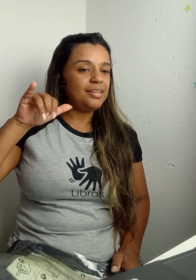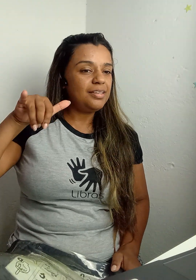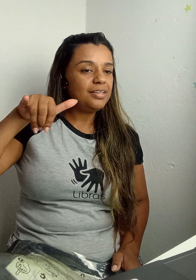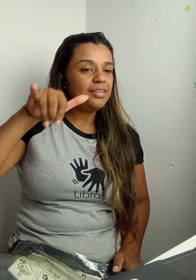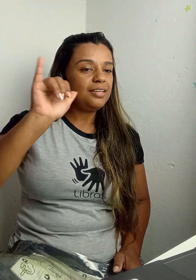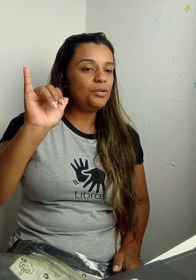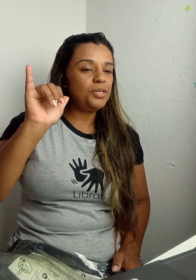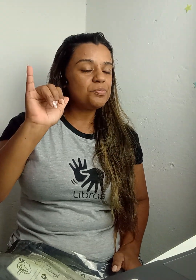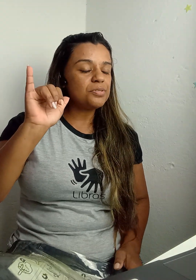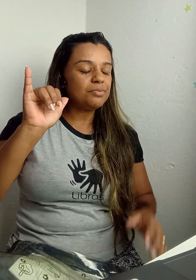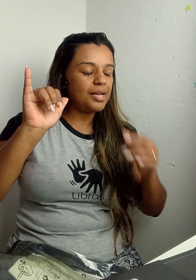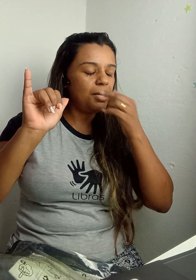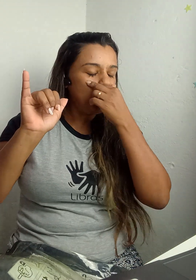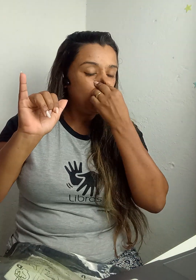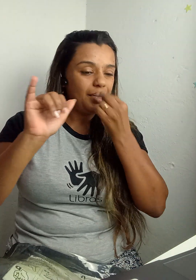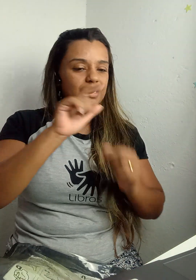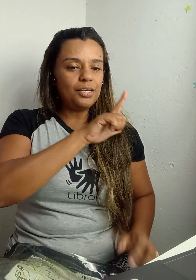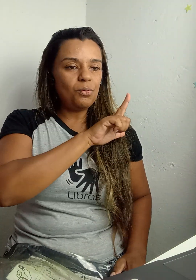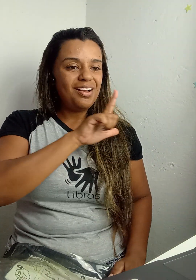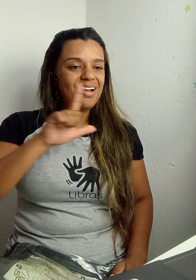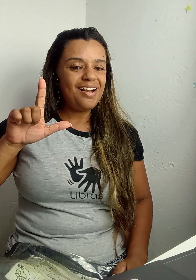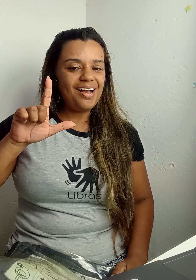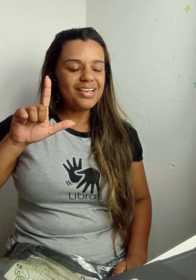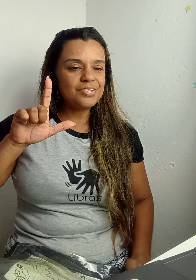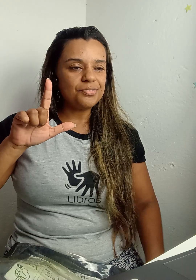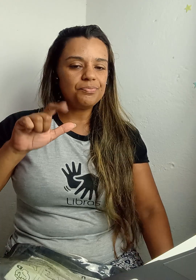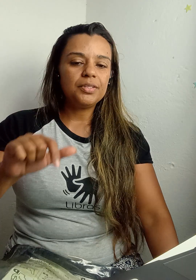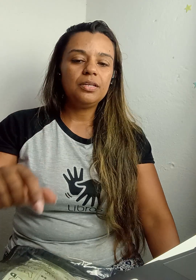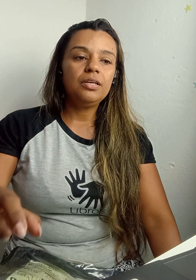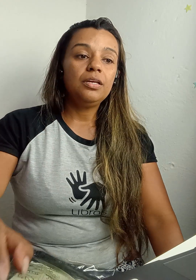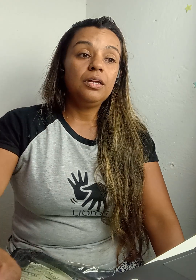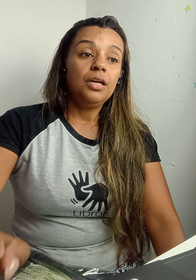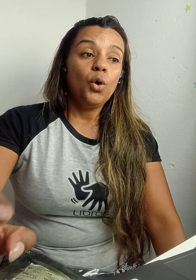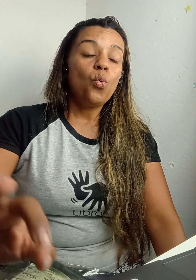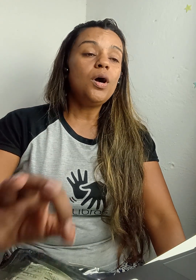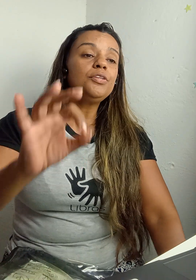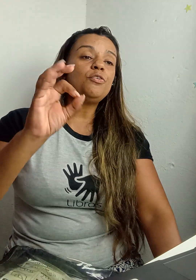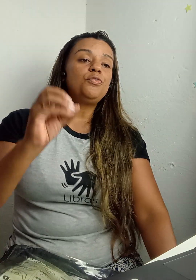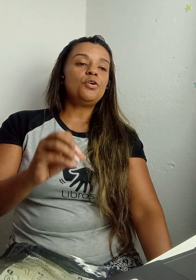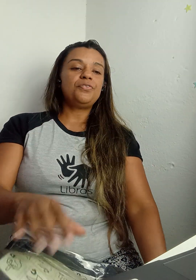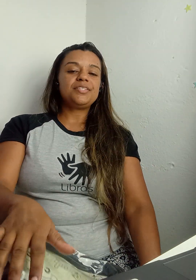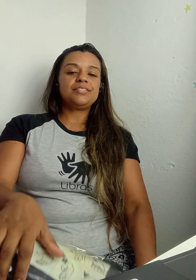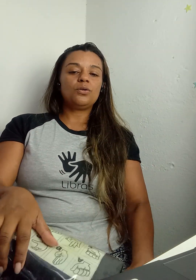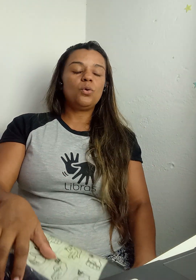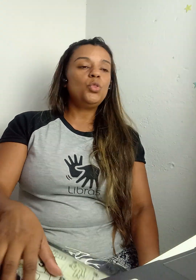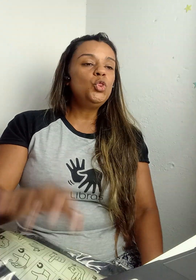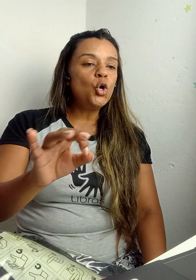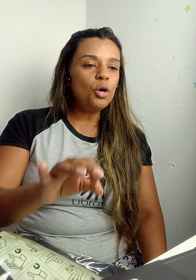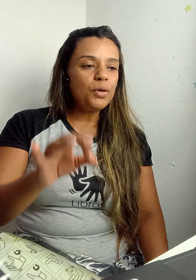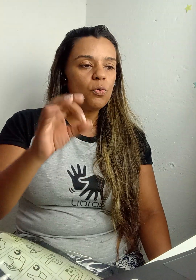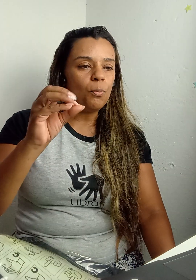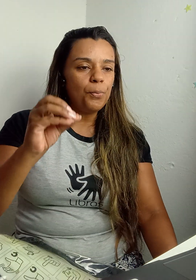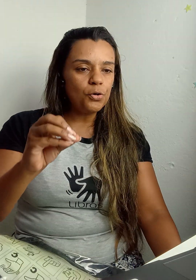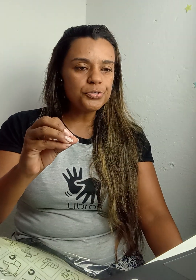Arrastei e o Y, tá? Então, arrasto. Quando eu vou fazer nome